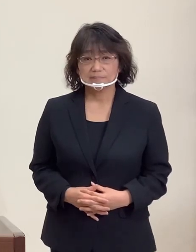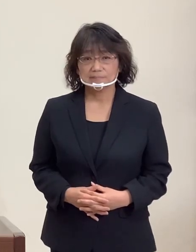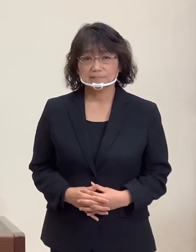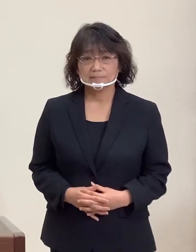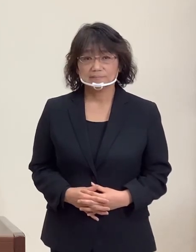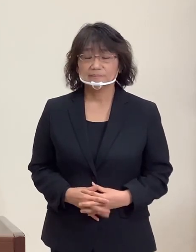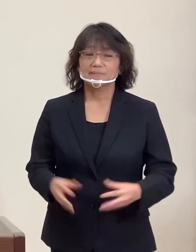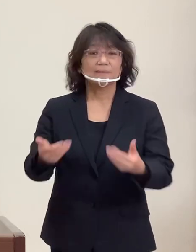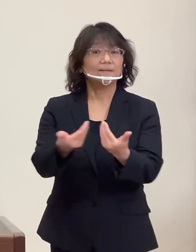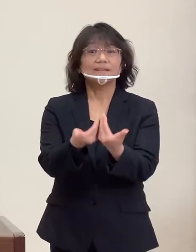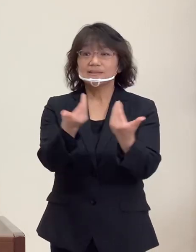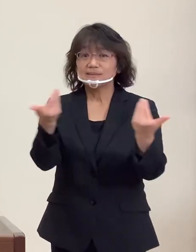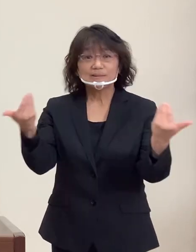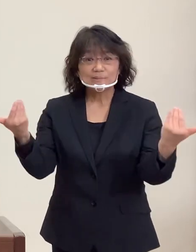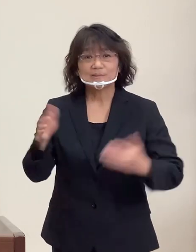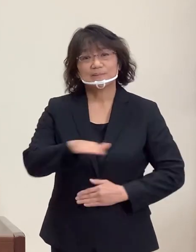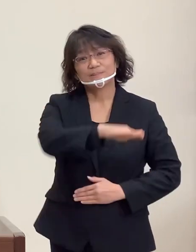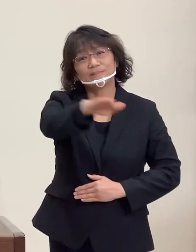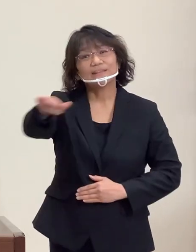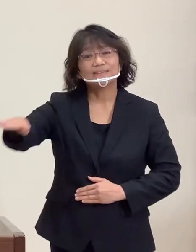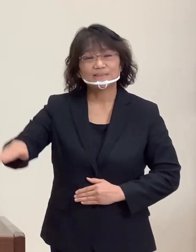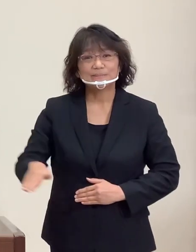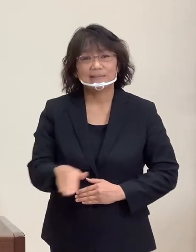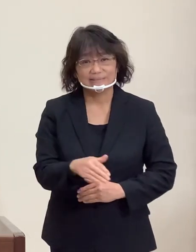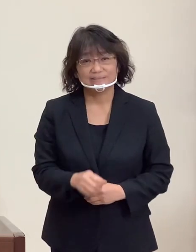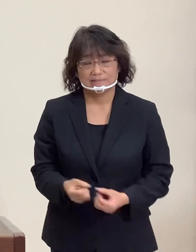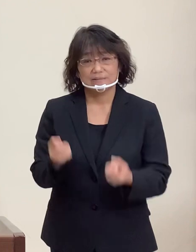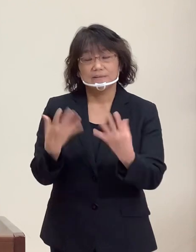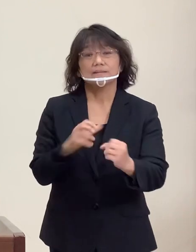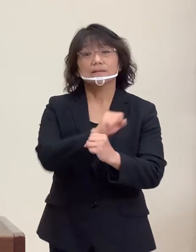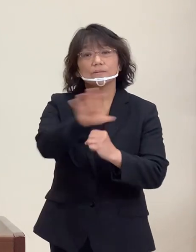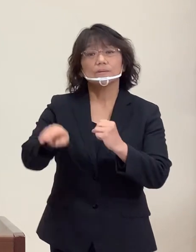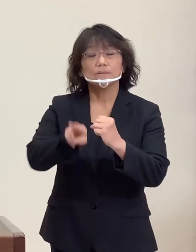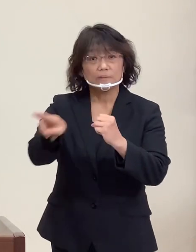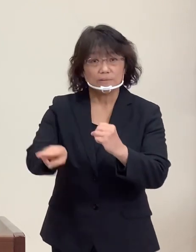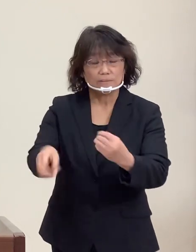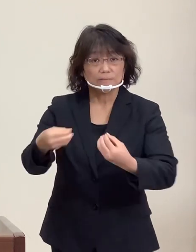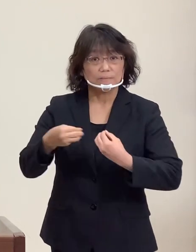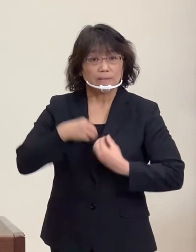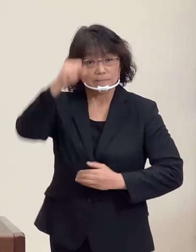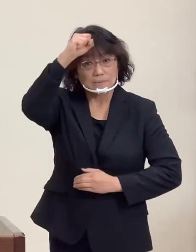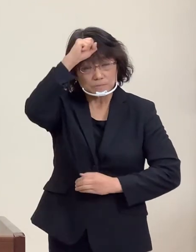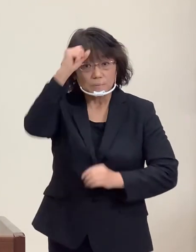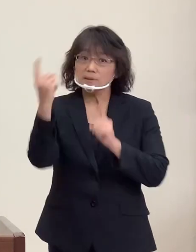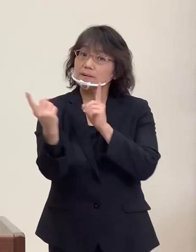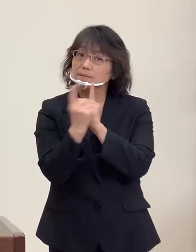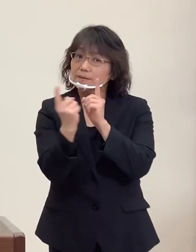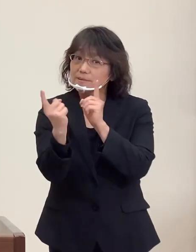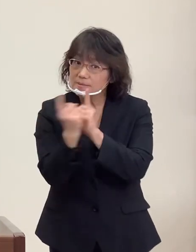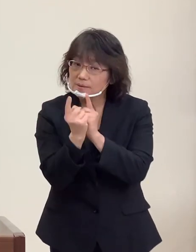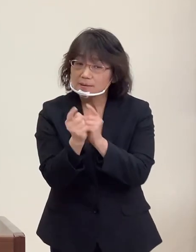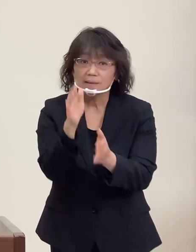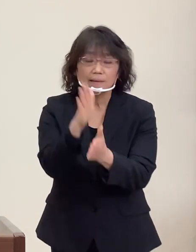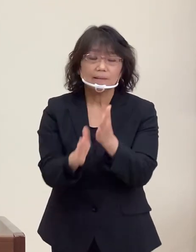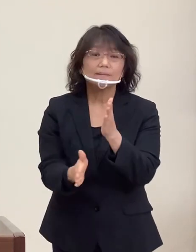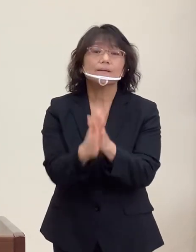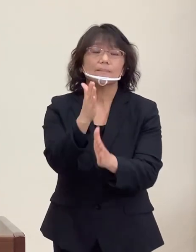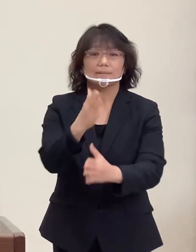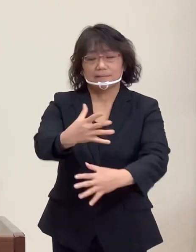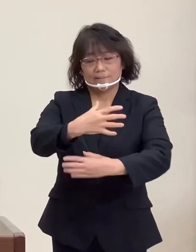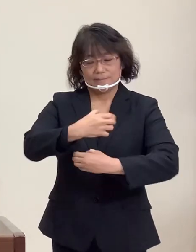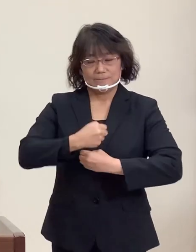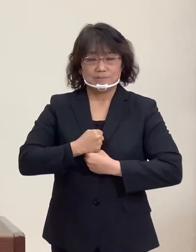お久しぶりに皆様方に新型コロナウイルス感染症に対して改めて注意を